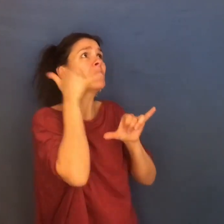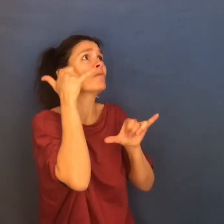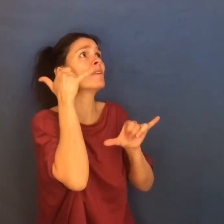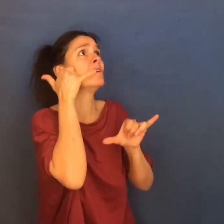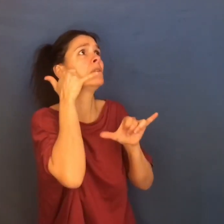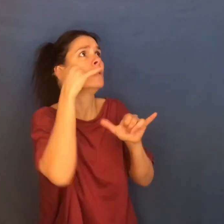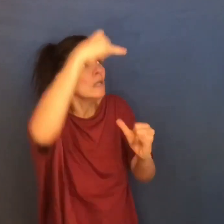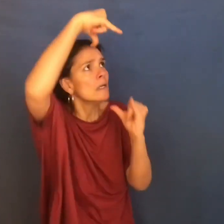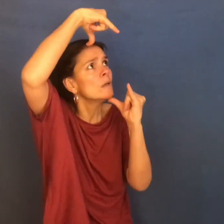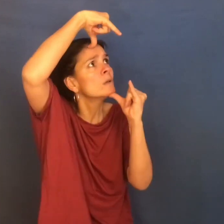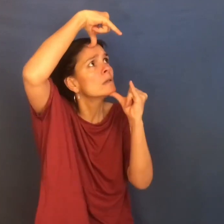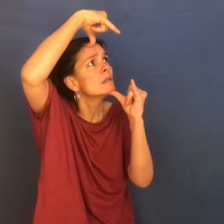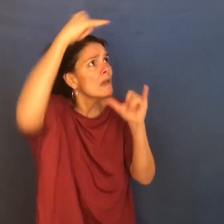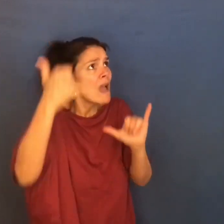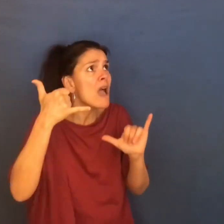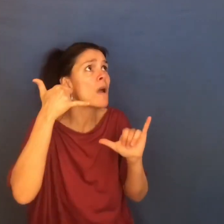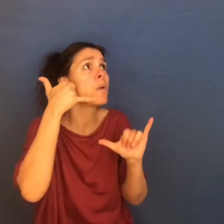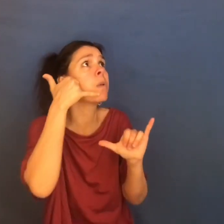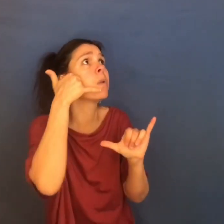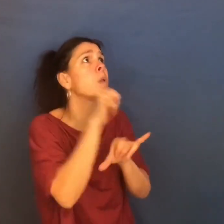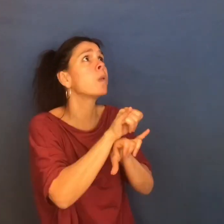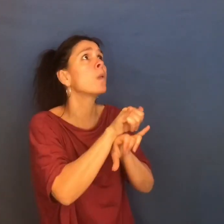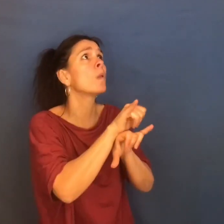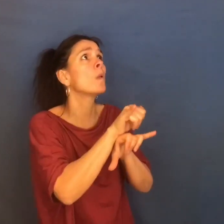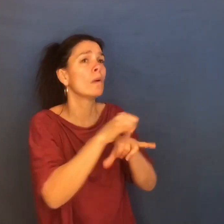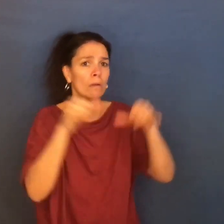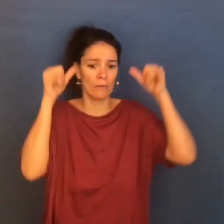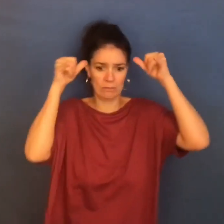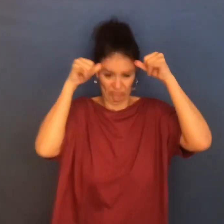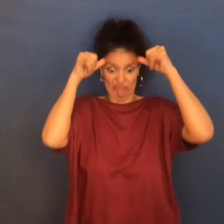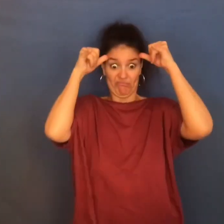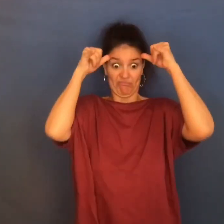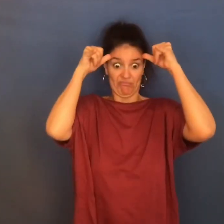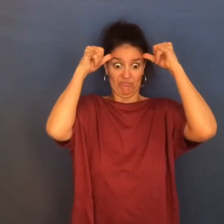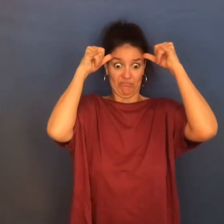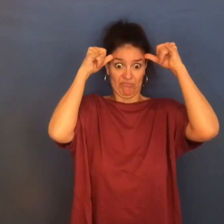J'ai besoin de souffler dans un téléphone pour aller sur la lune.